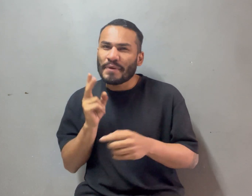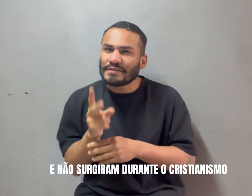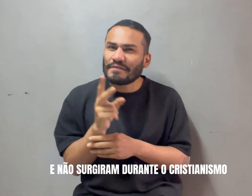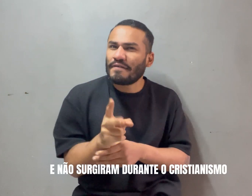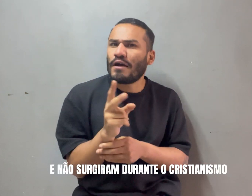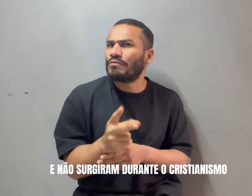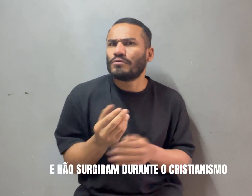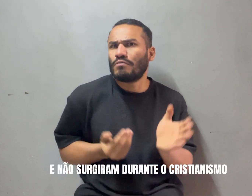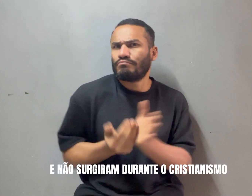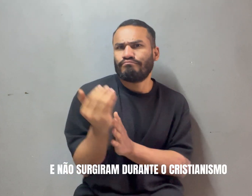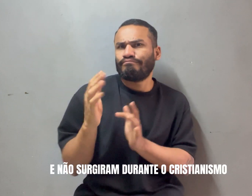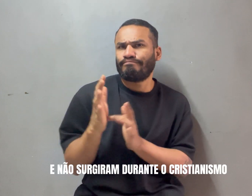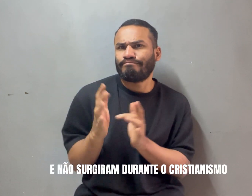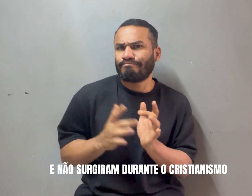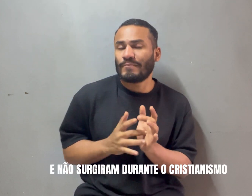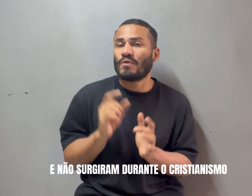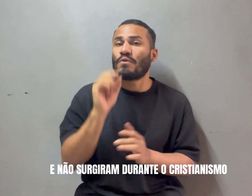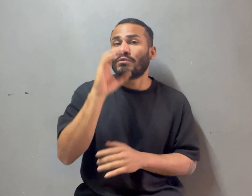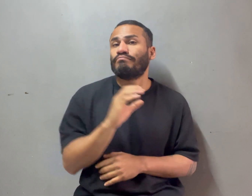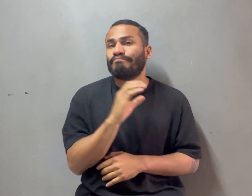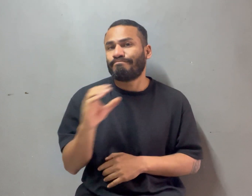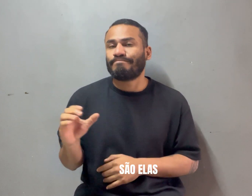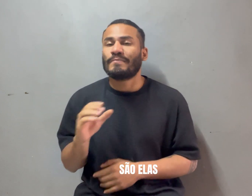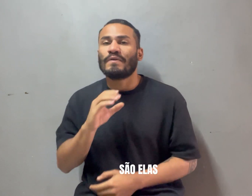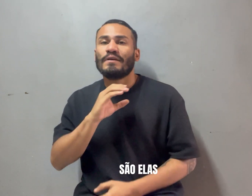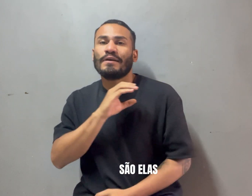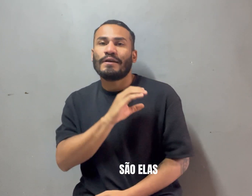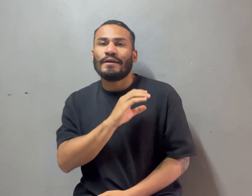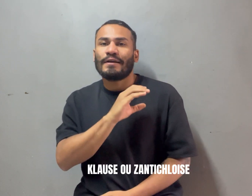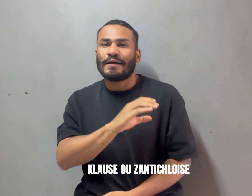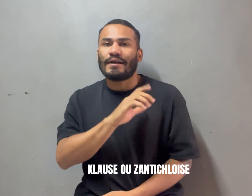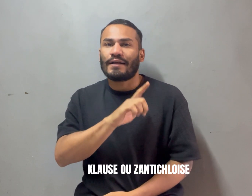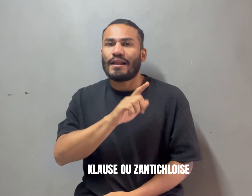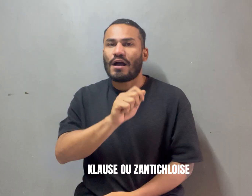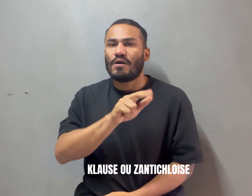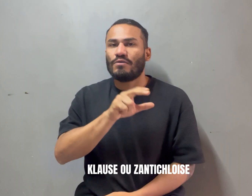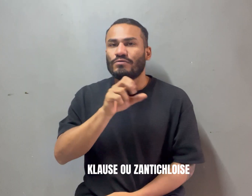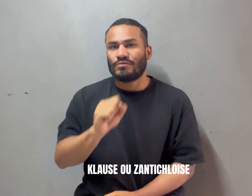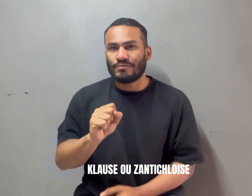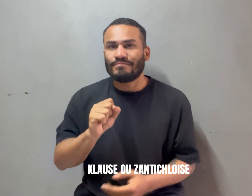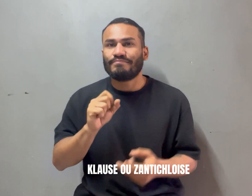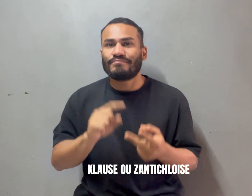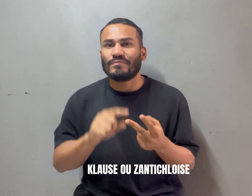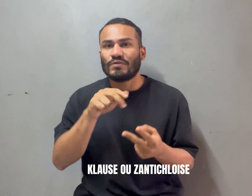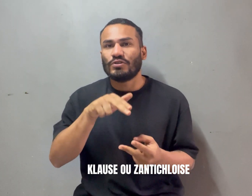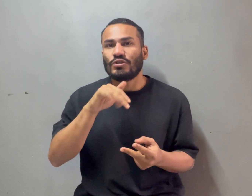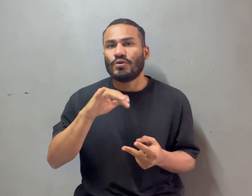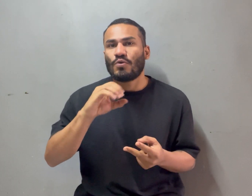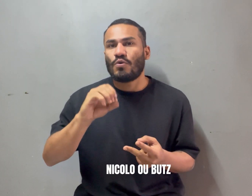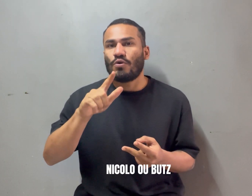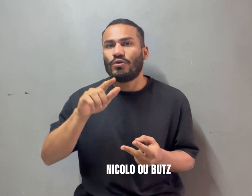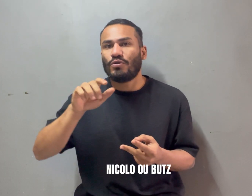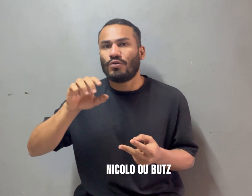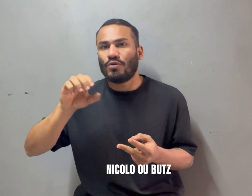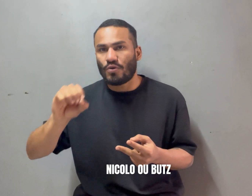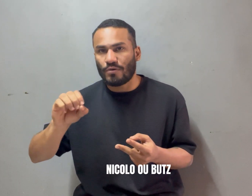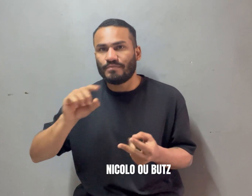não surgiram durante o cristianismo. São elas Klausa ou Santicolás, Nicolò ou